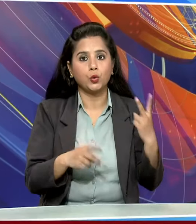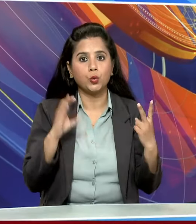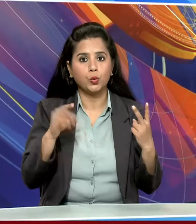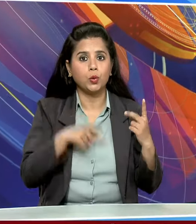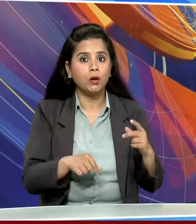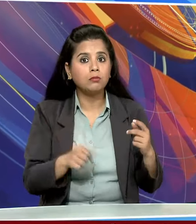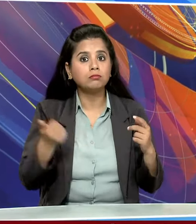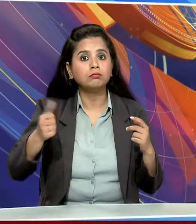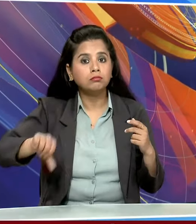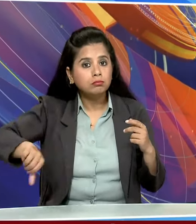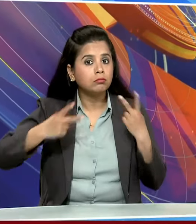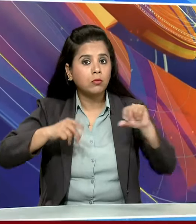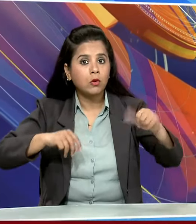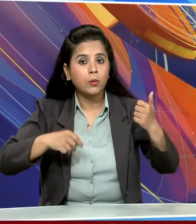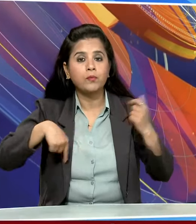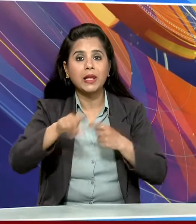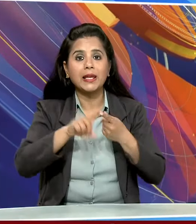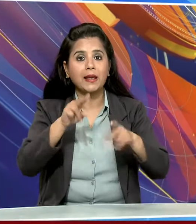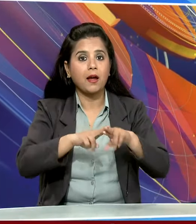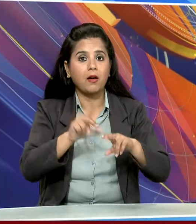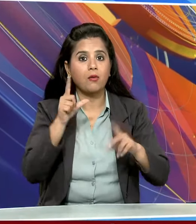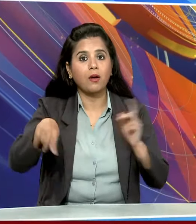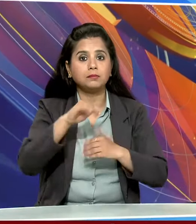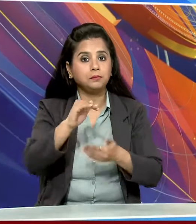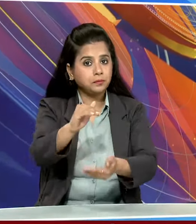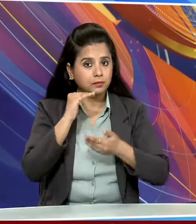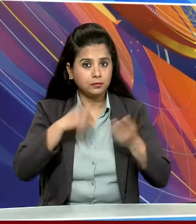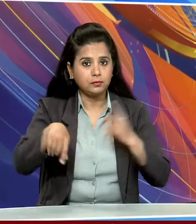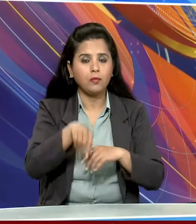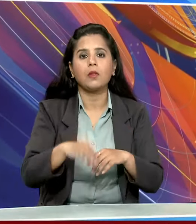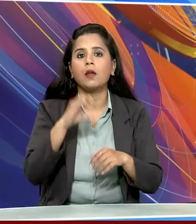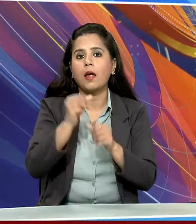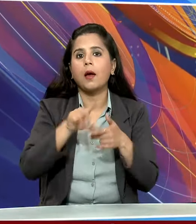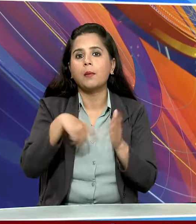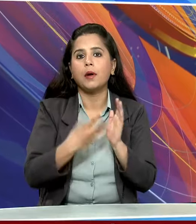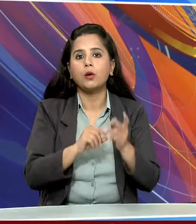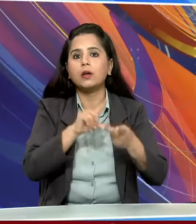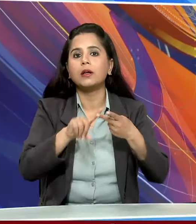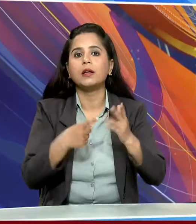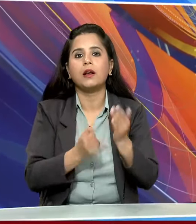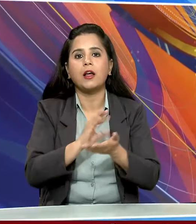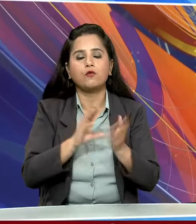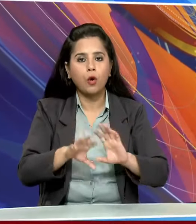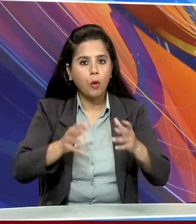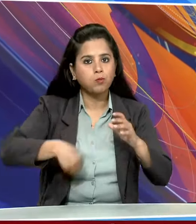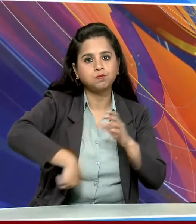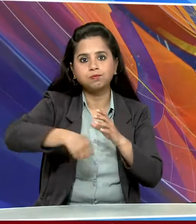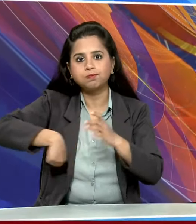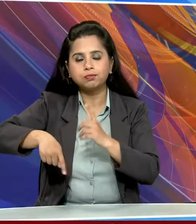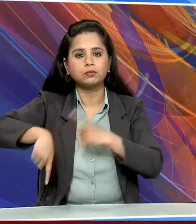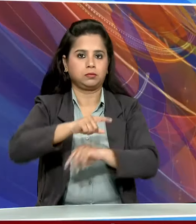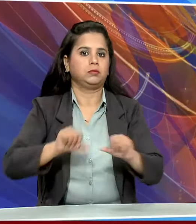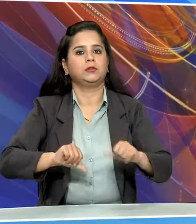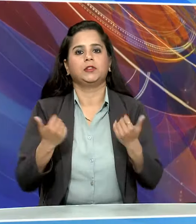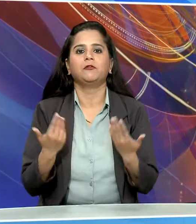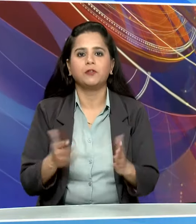हराकर जीत EFL कप का खिताब। कैसेमिरो और रैशफोर्ड ने किए गोल।